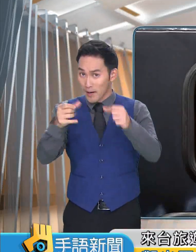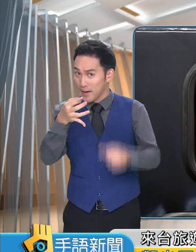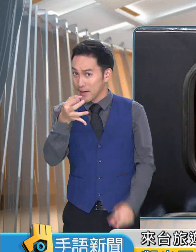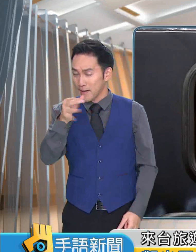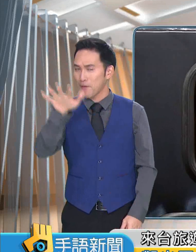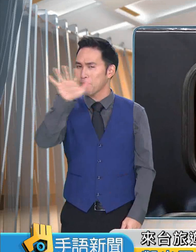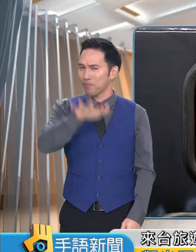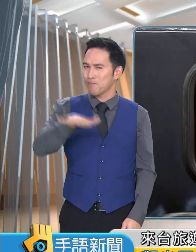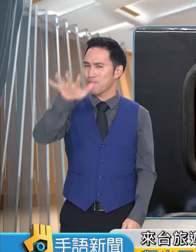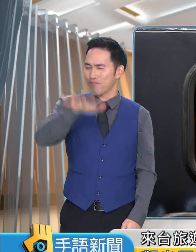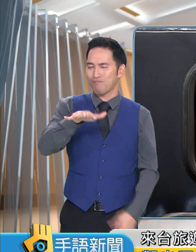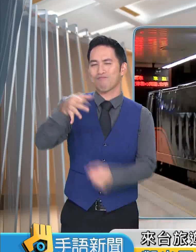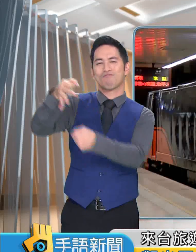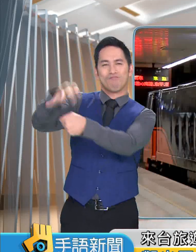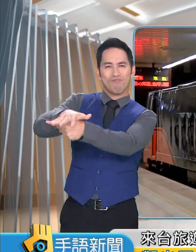贴5000日元。